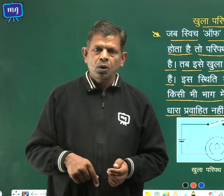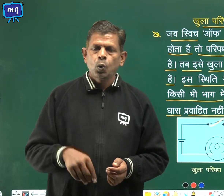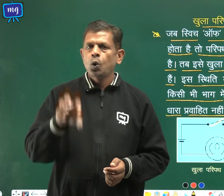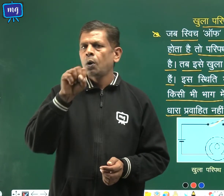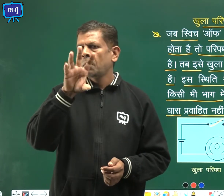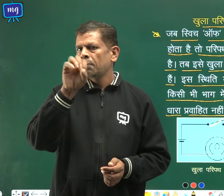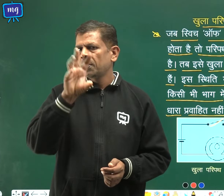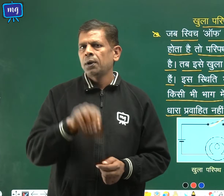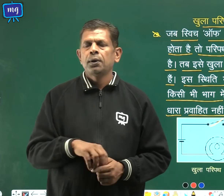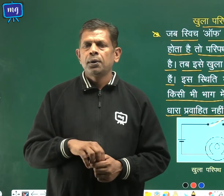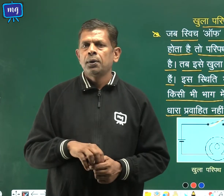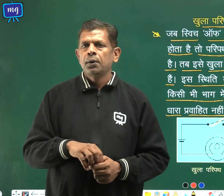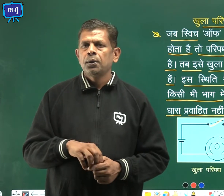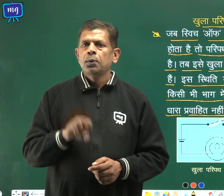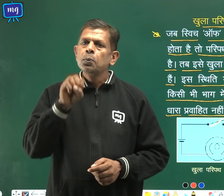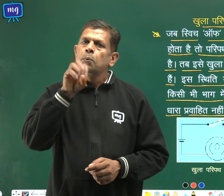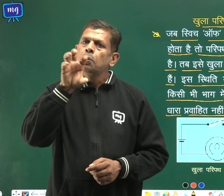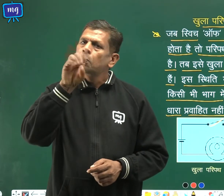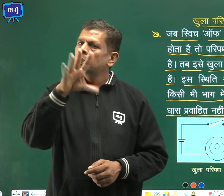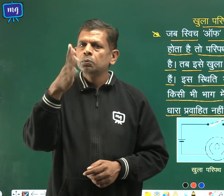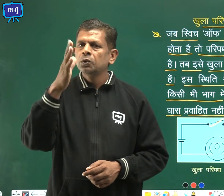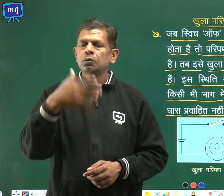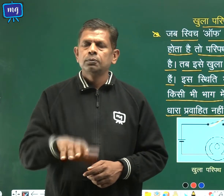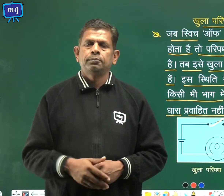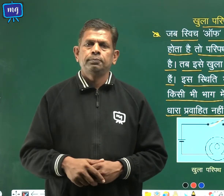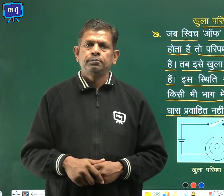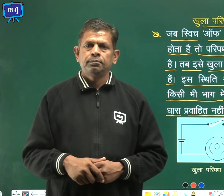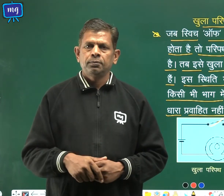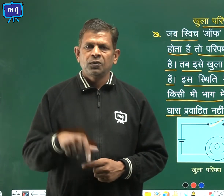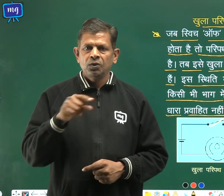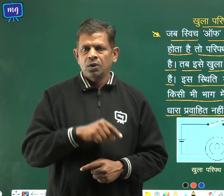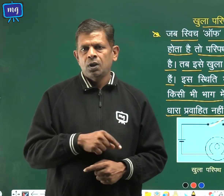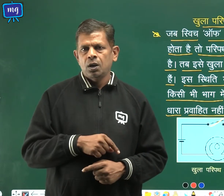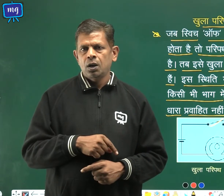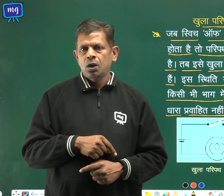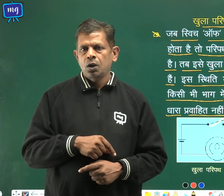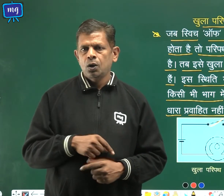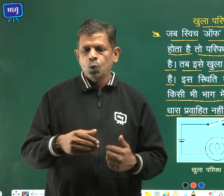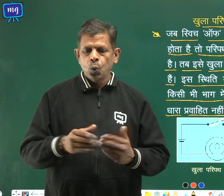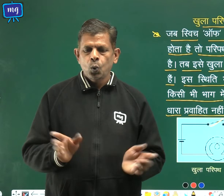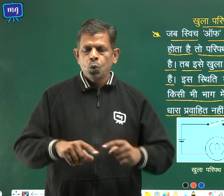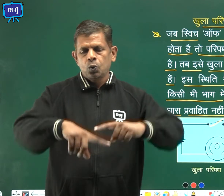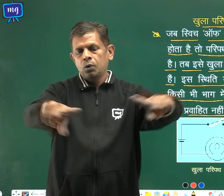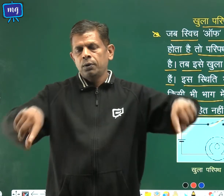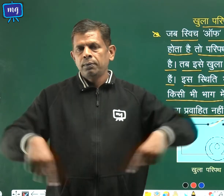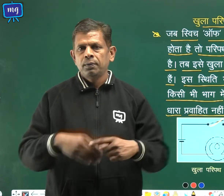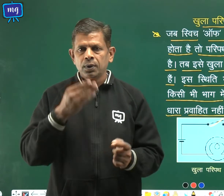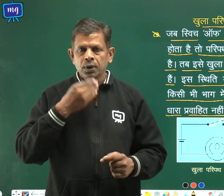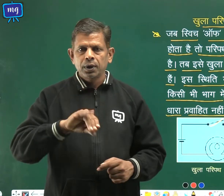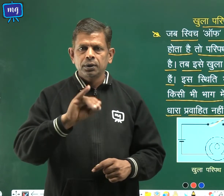भी प्रदीप्त नहीं होगा, तो यह खुला परिपथ कहलाता है।